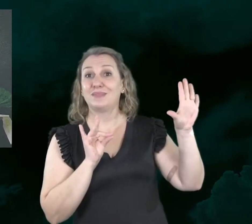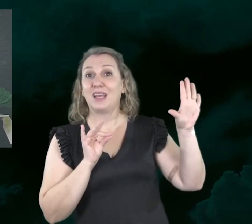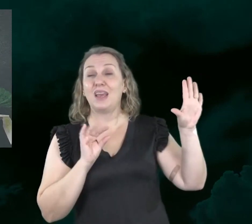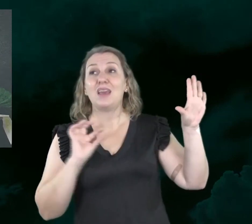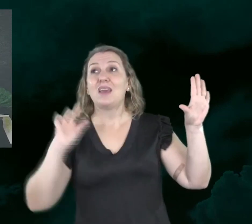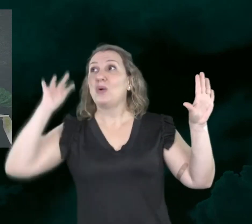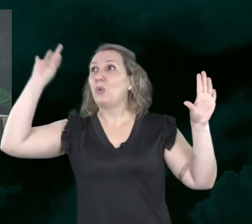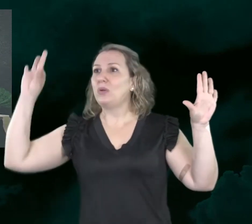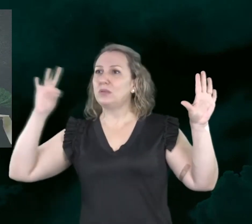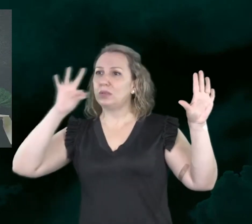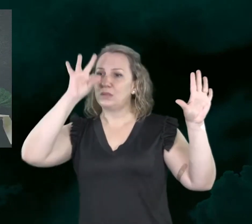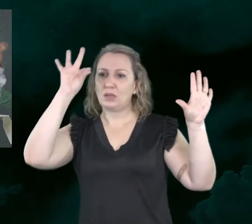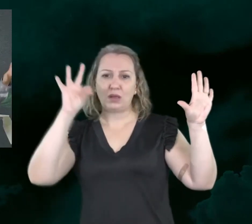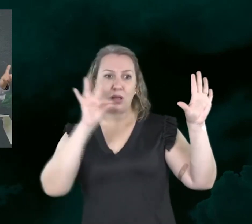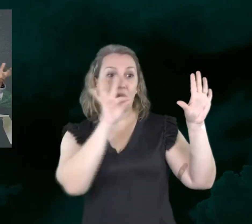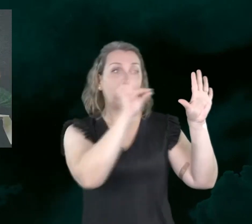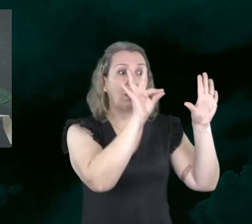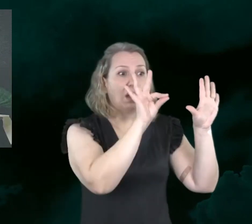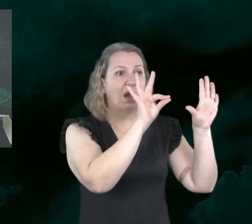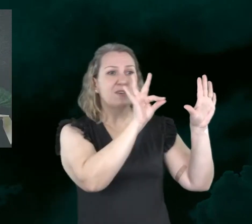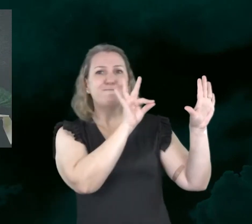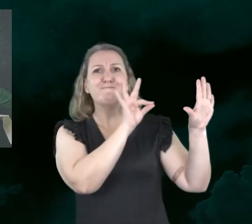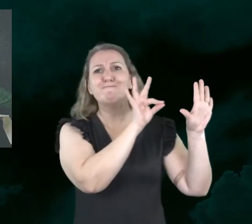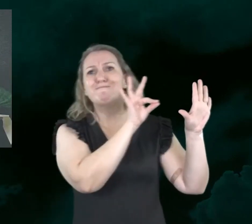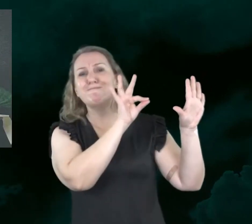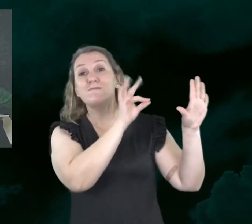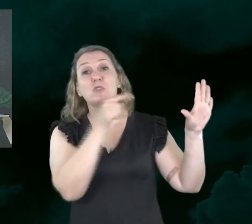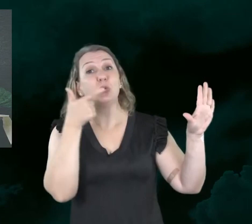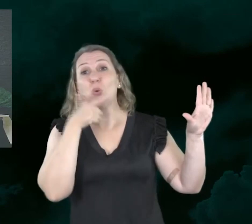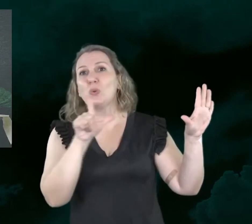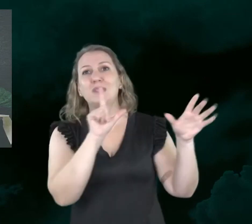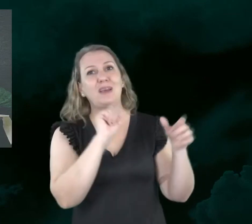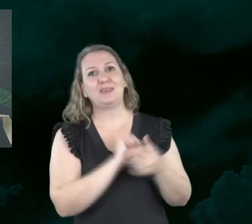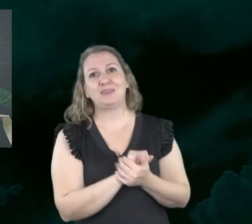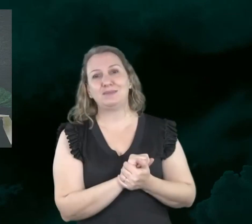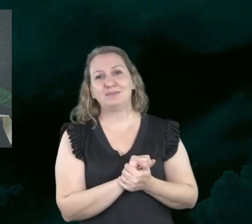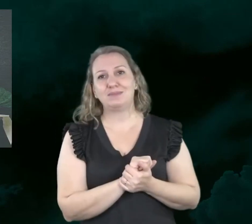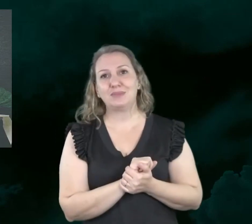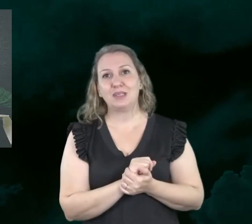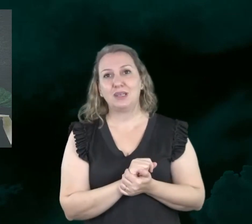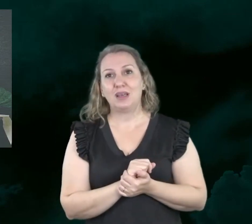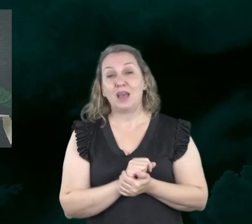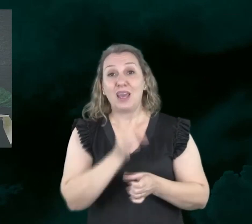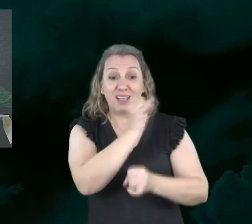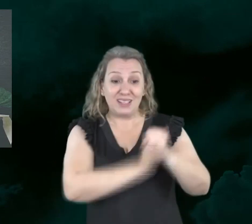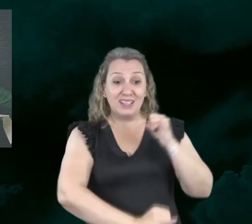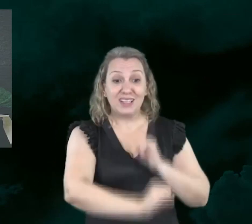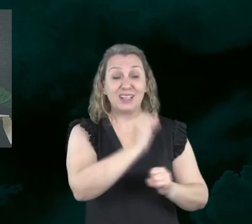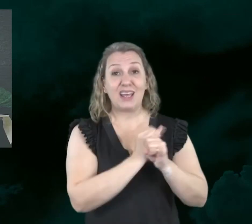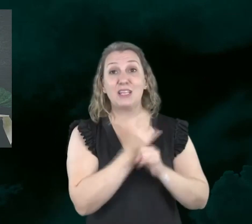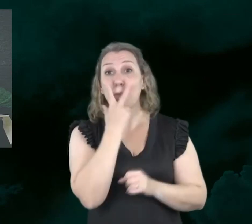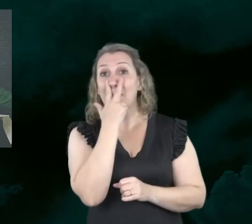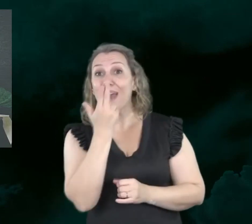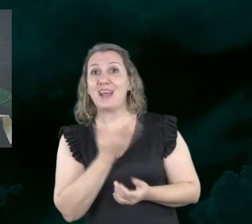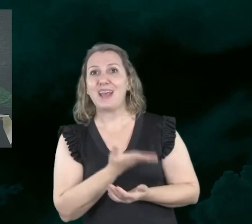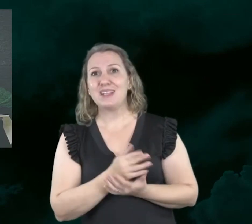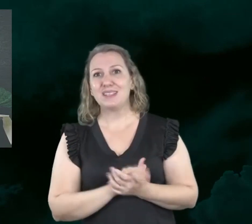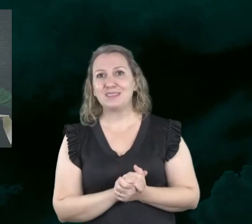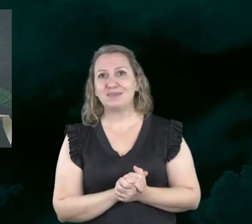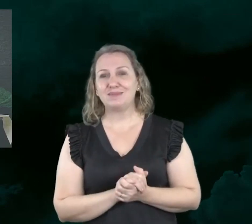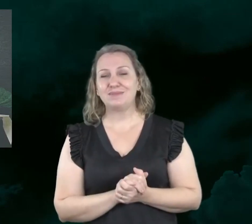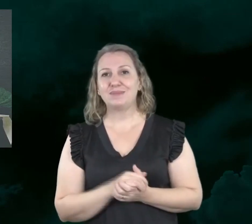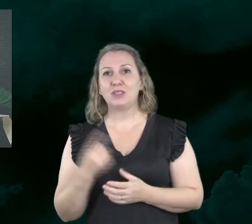incautos, como armadilha para os que não têm referência, os que não conhecem a